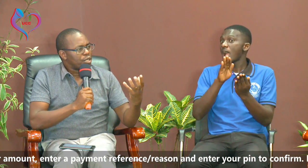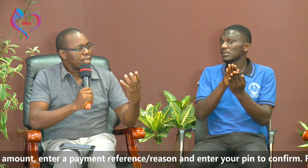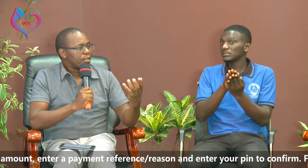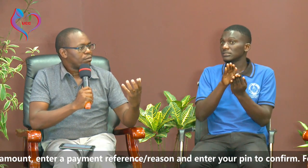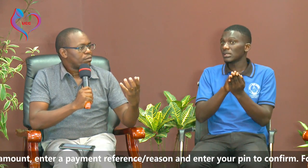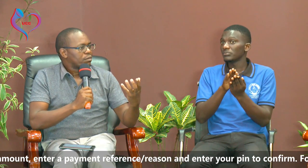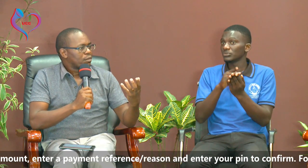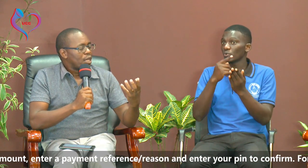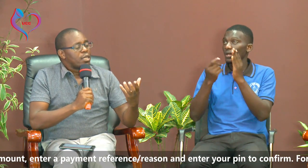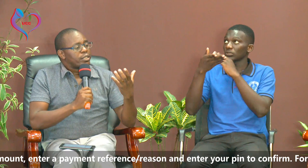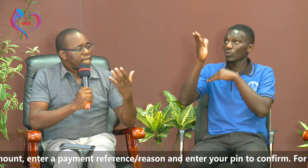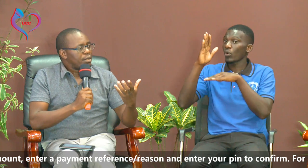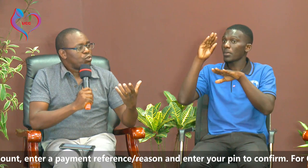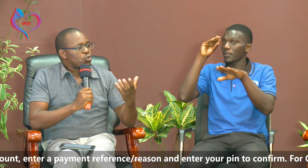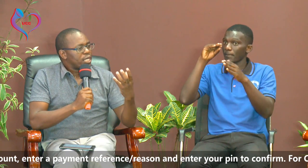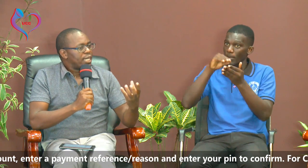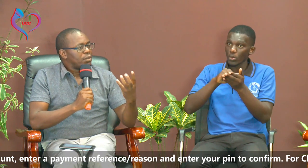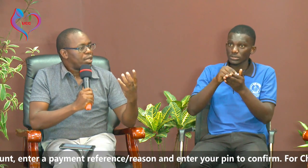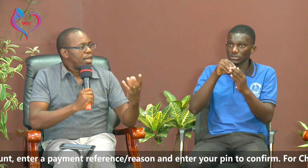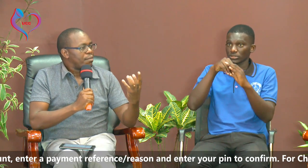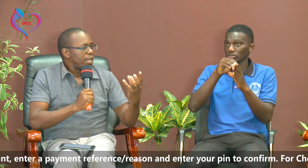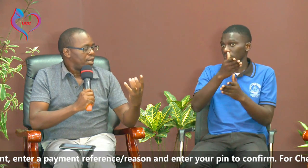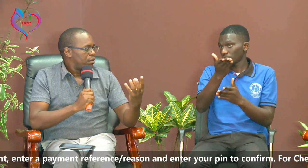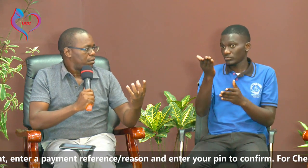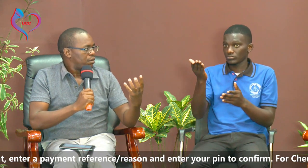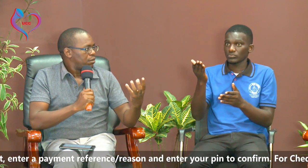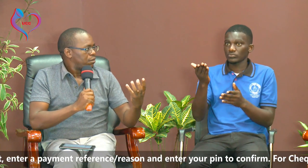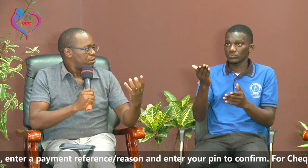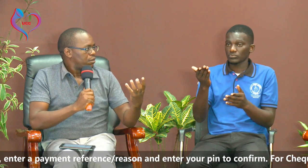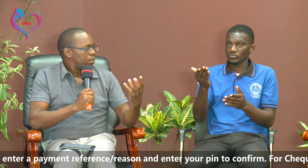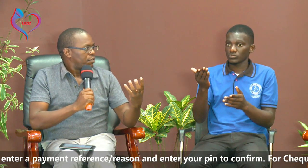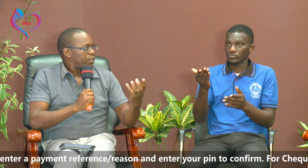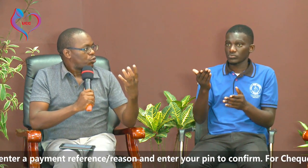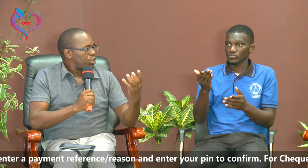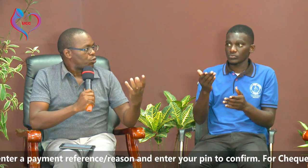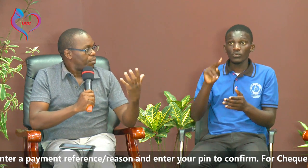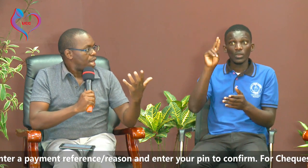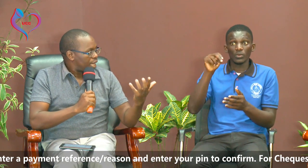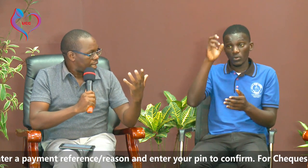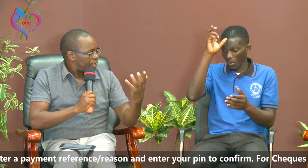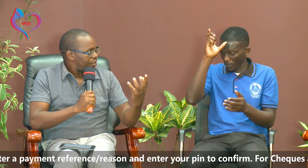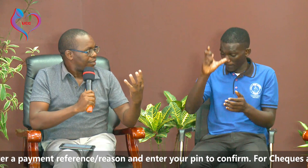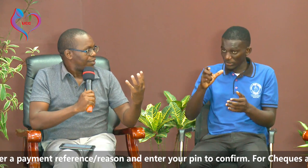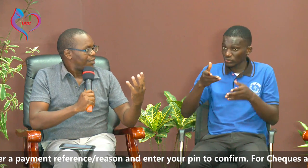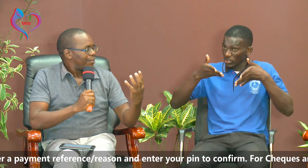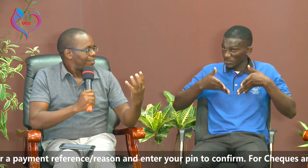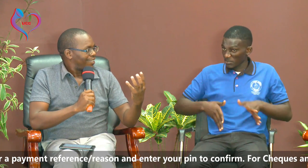ye. Teri muntu azalibwa na mbala. Fena tujja tuli blank.